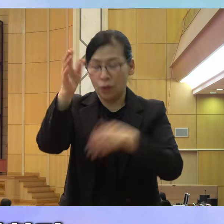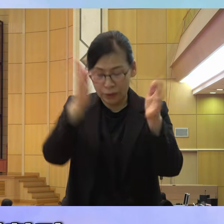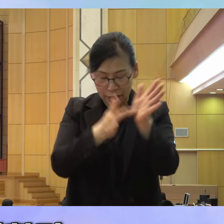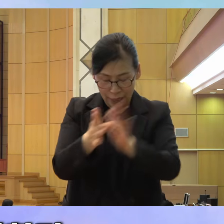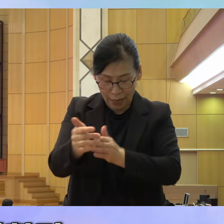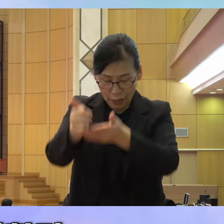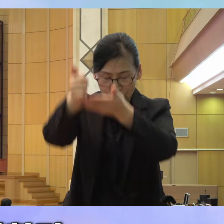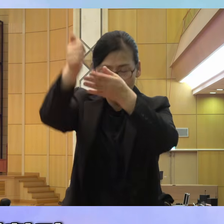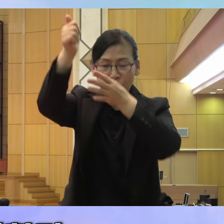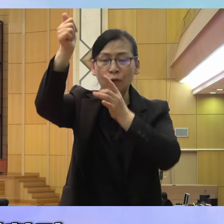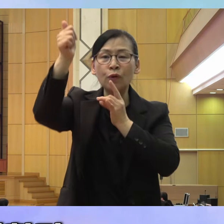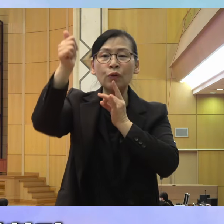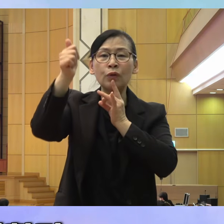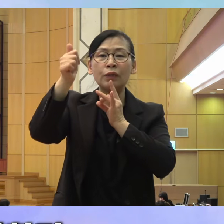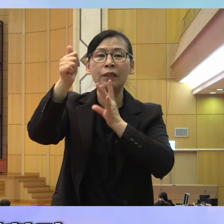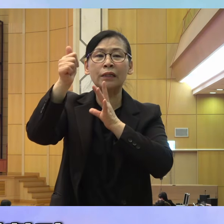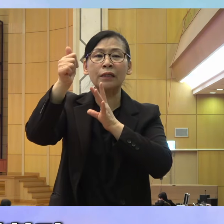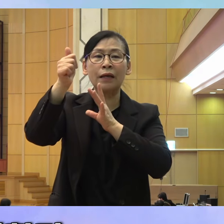오직